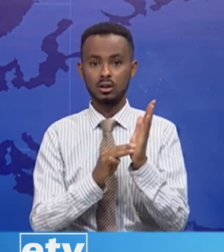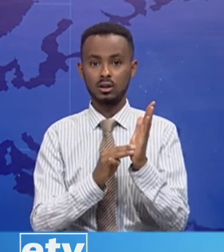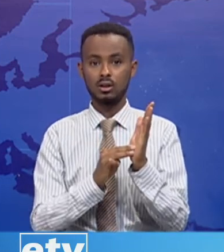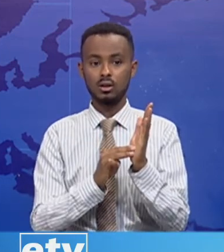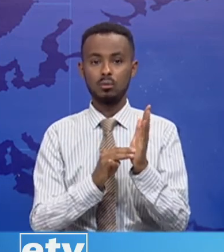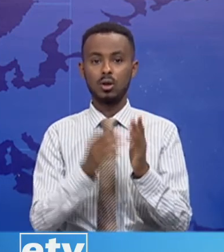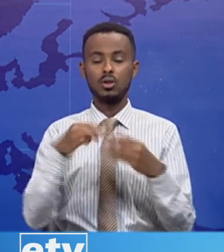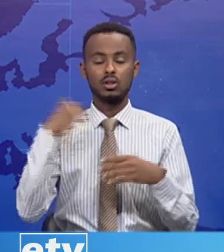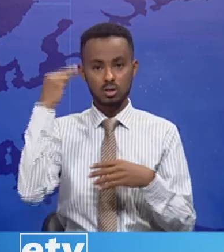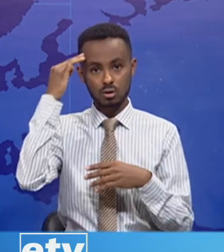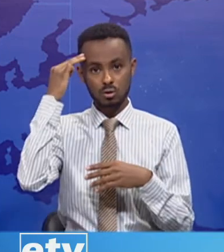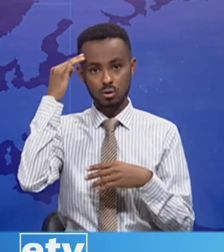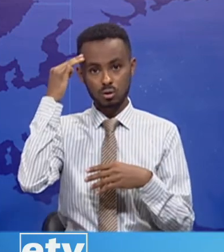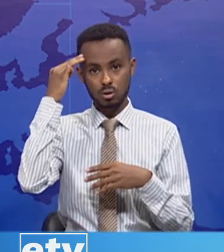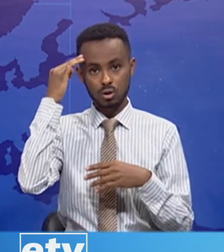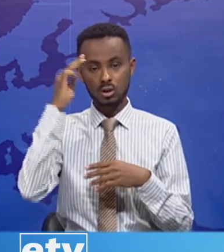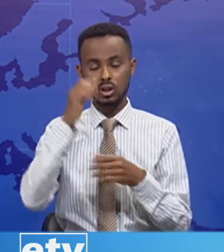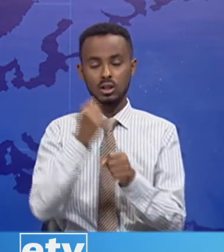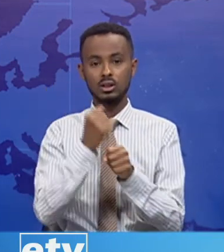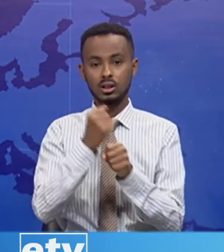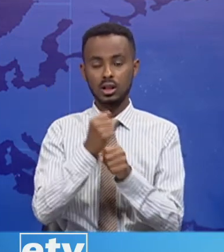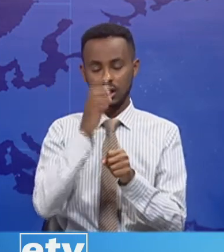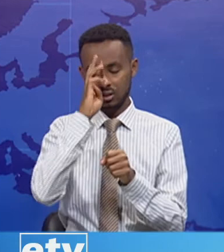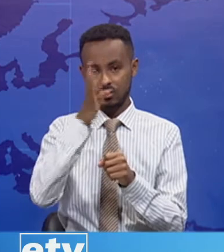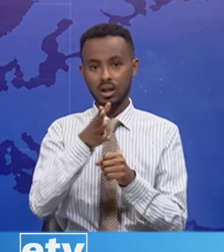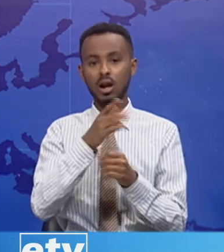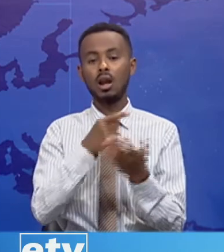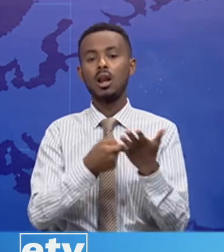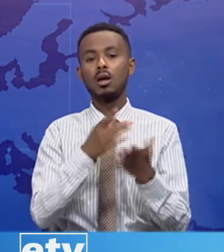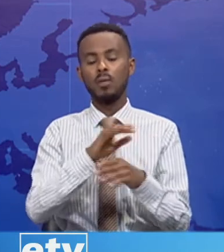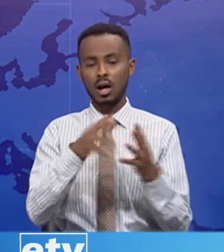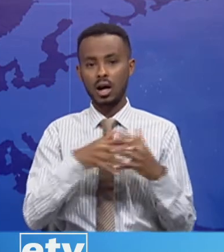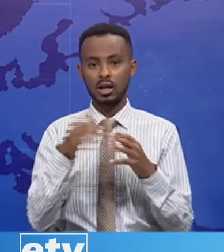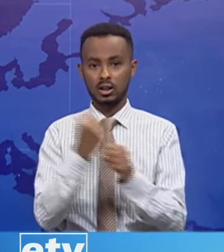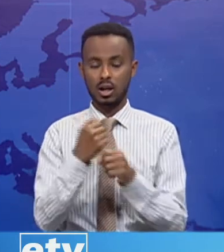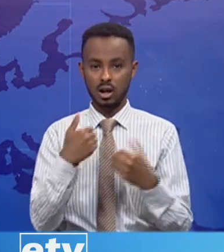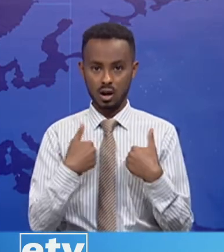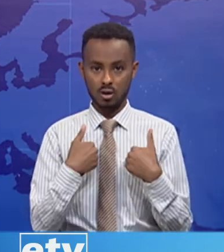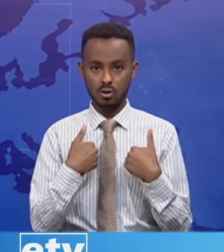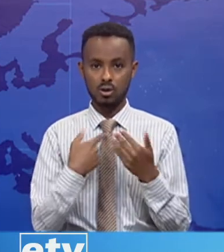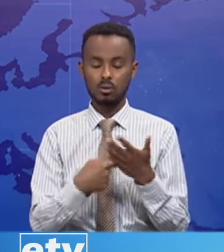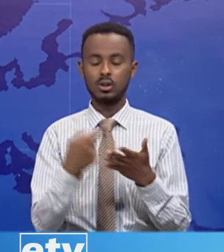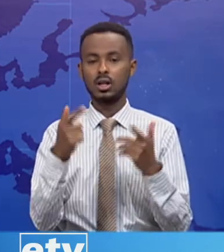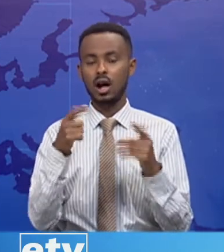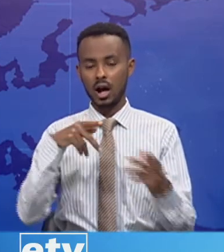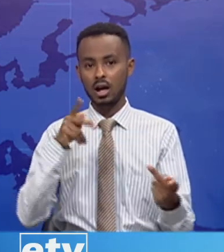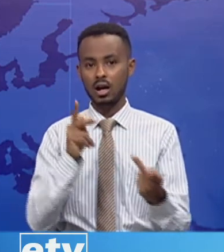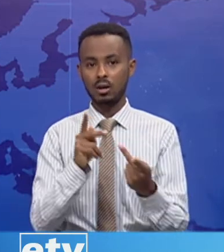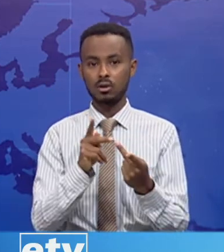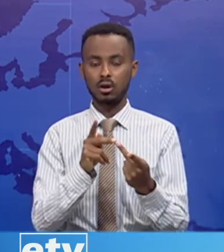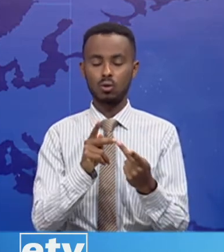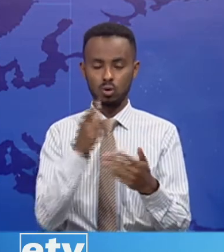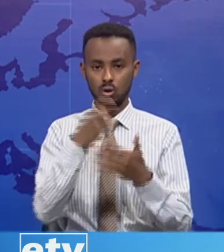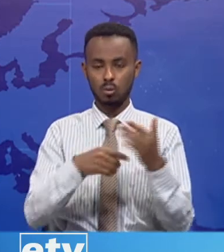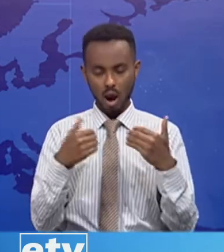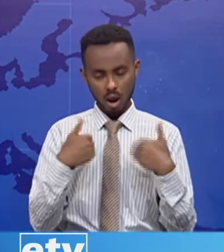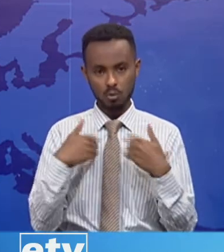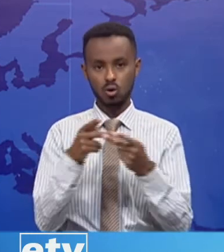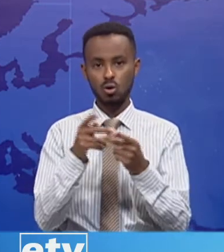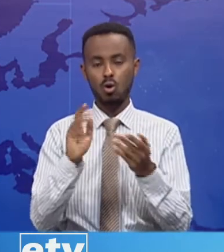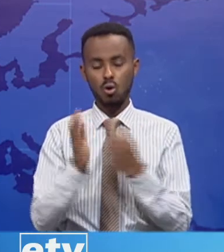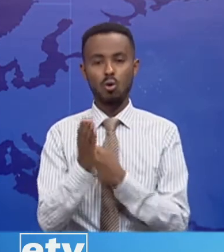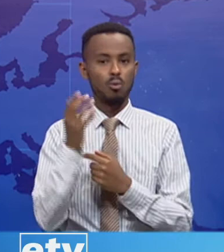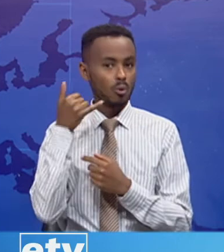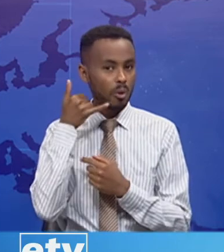በሚኒስትሪ ኦፍ ኢኖቬሽን እና ቴክኖሎጂ በኩል በጋራ እየሰራ ነው ያለ ነው። በዚህ አግባብ ውጤቱን ባለበት ሆኖ